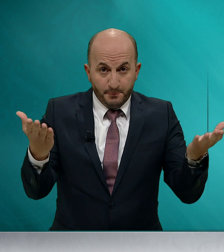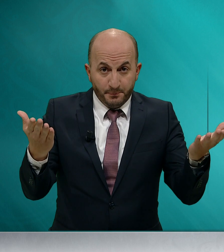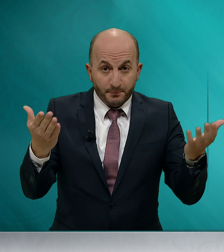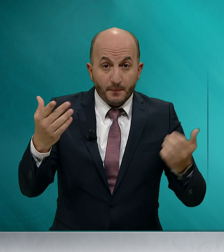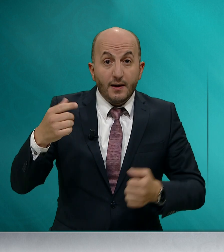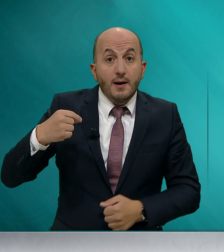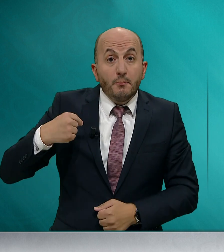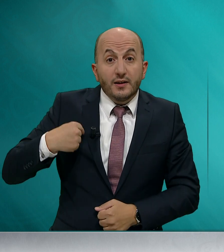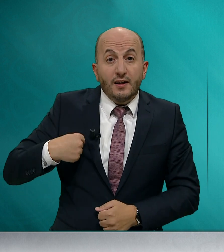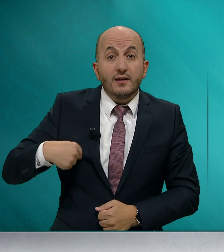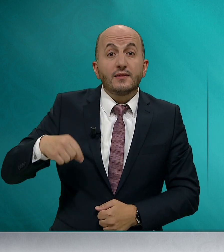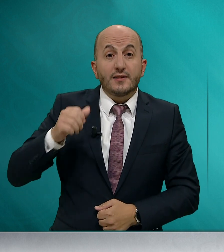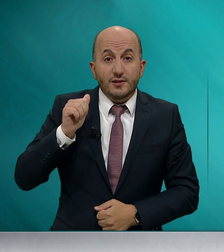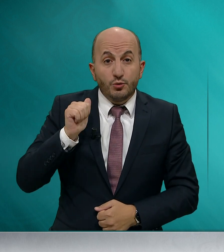kardeşlerim,